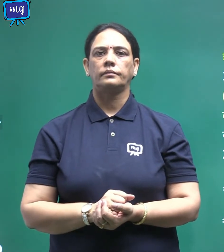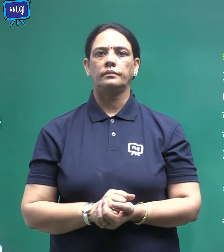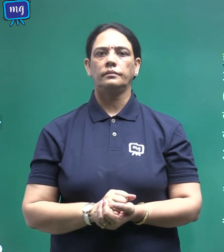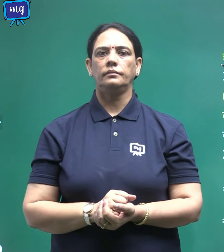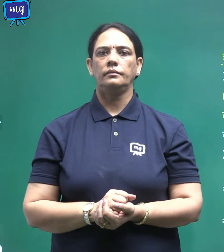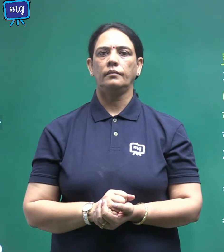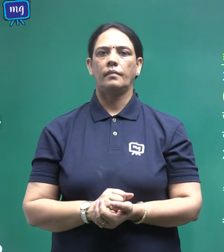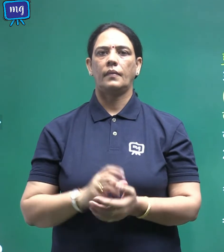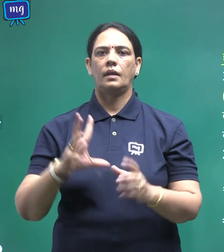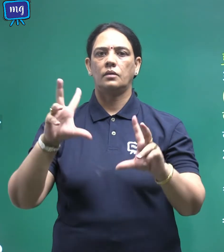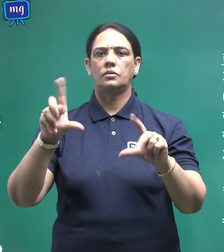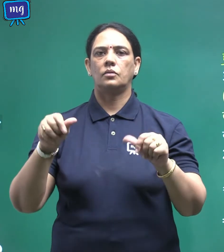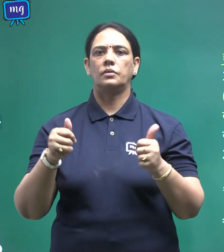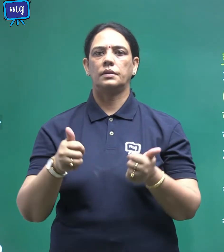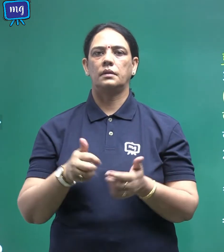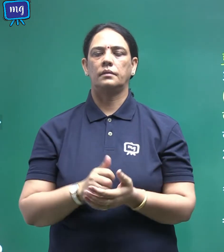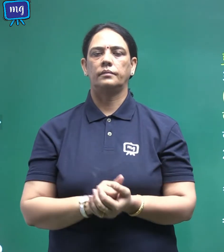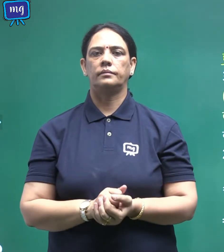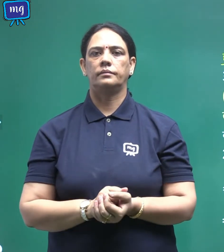हल,